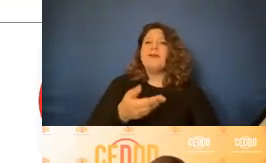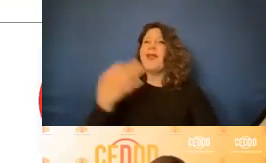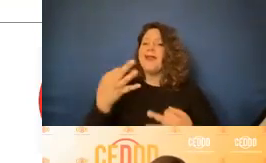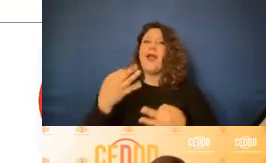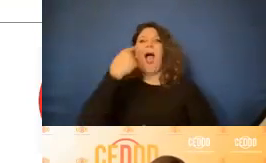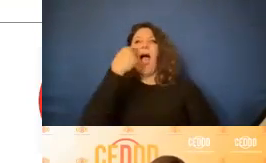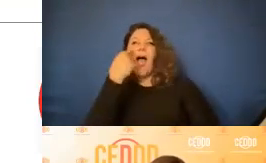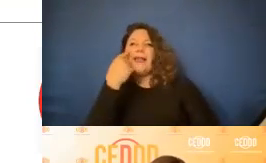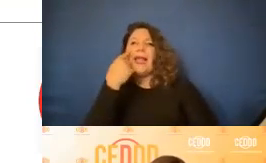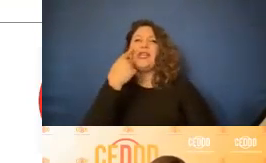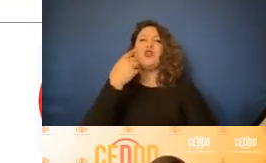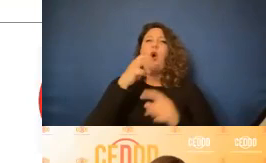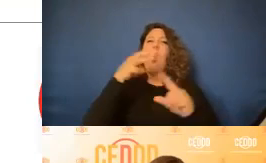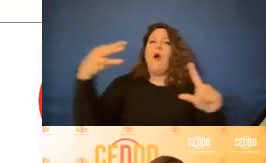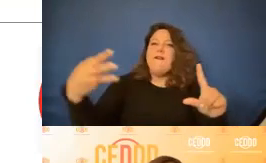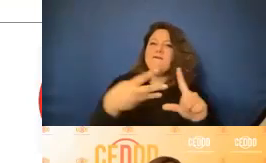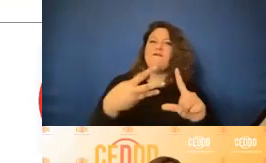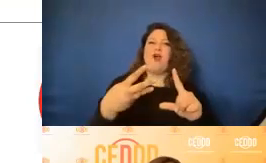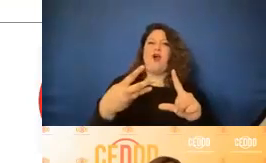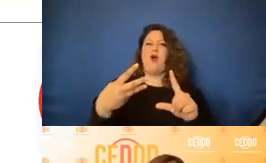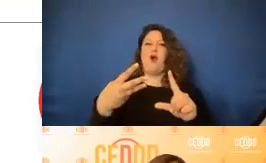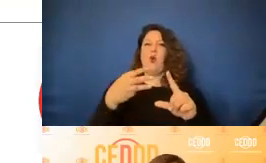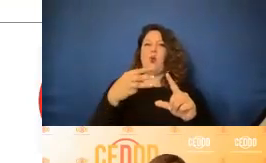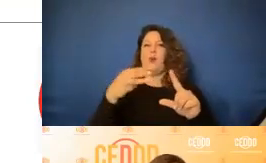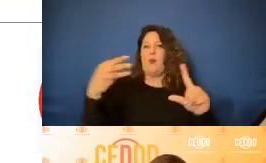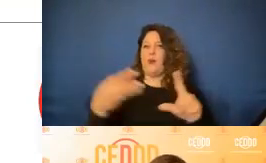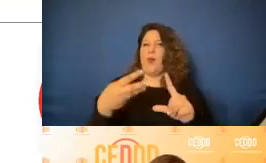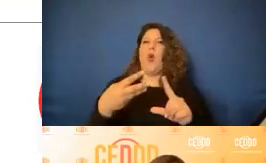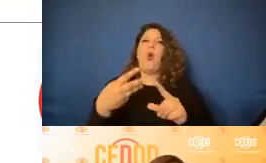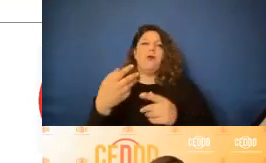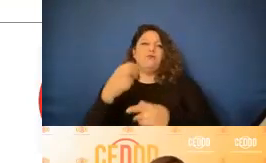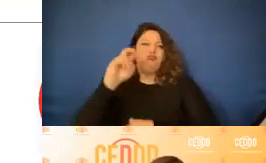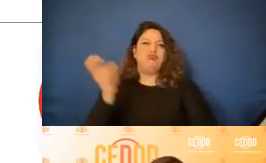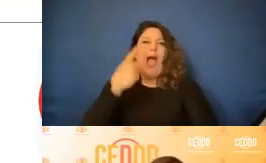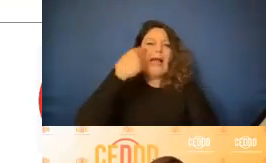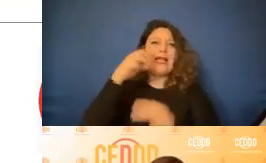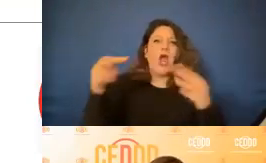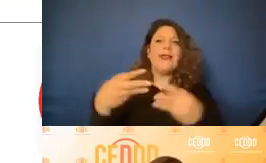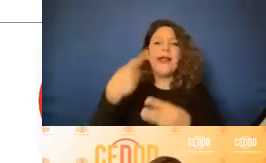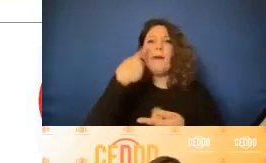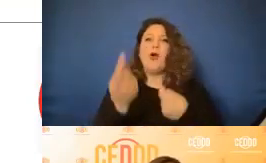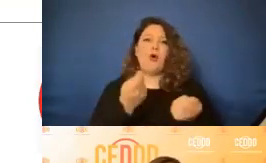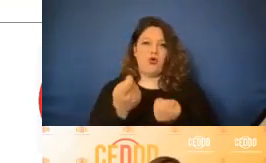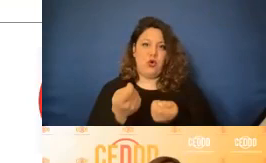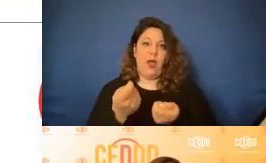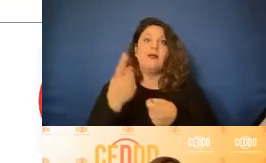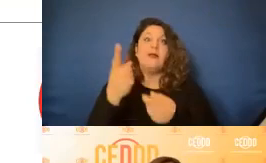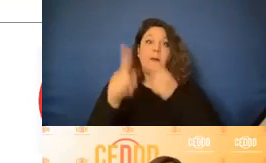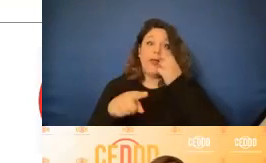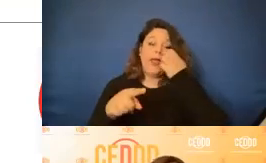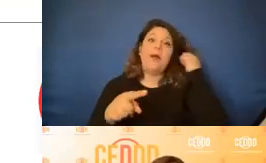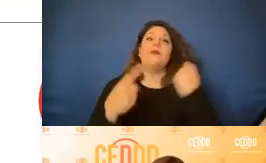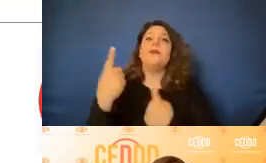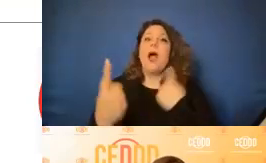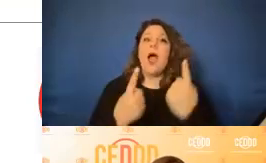del colegio y más ahora que durante la pandemia hemos trabajado todos, incluso los alumnos han estado en casa con